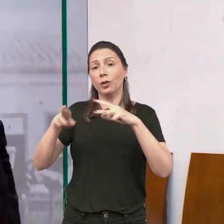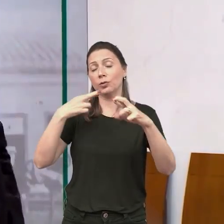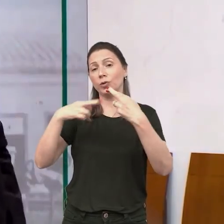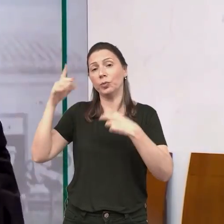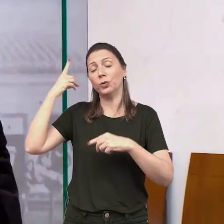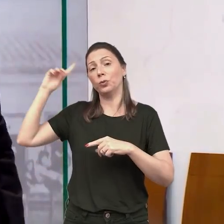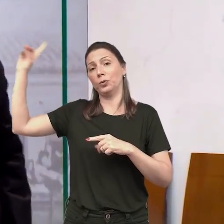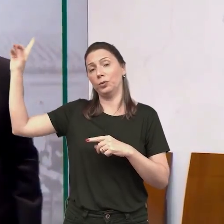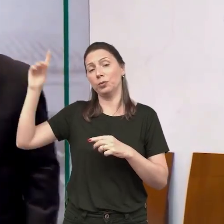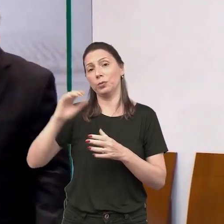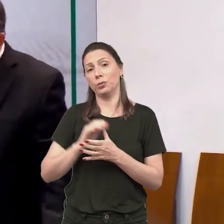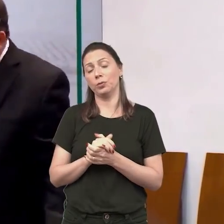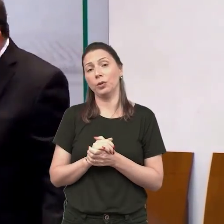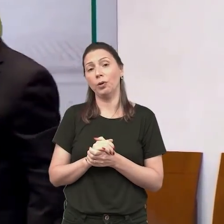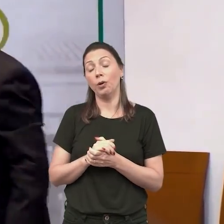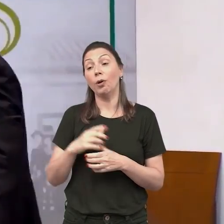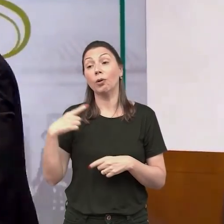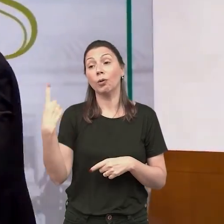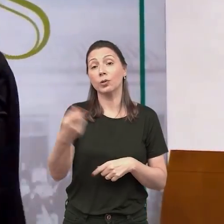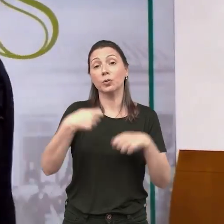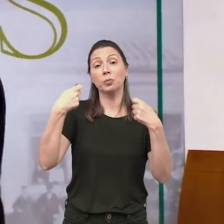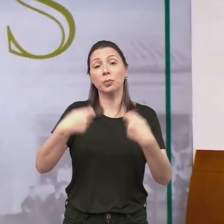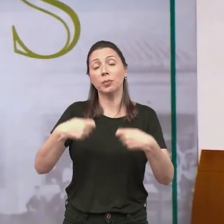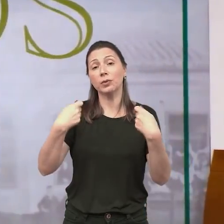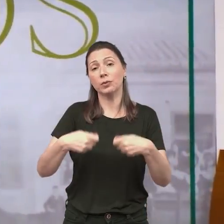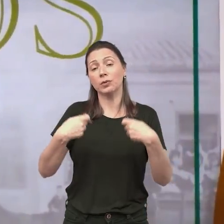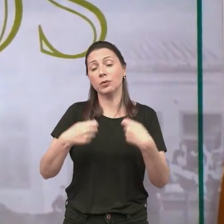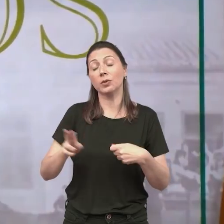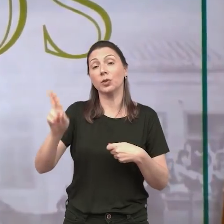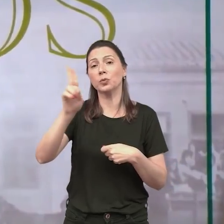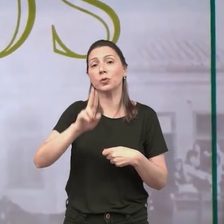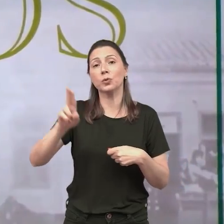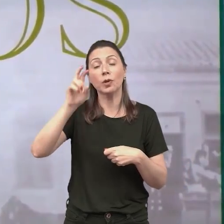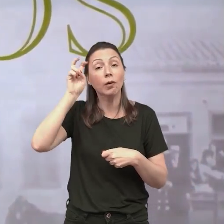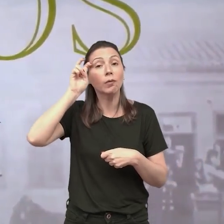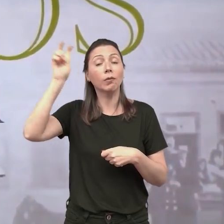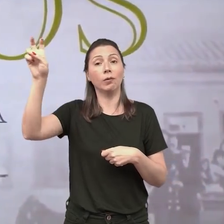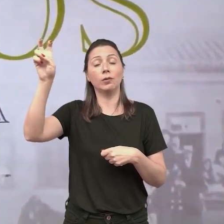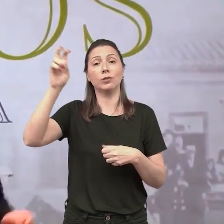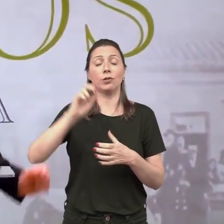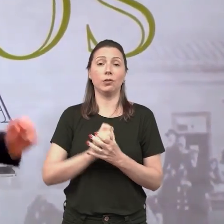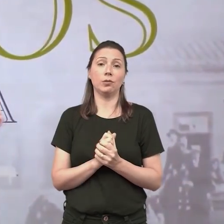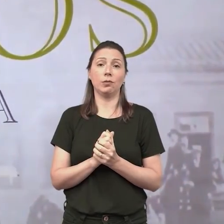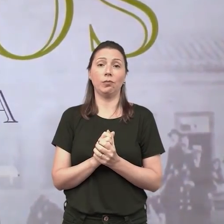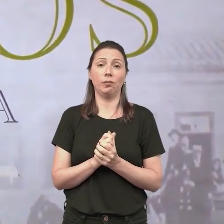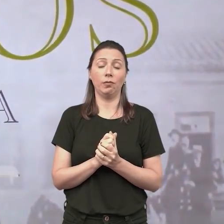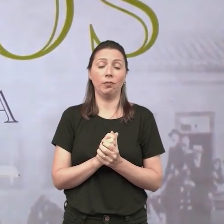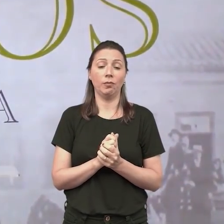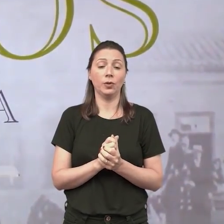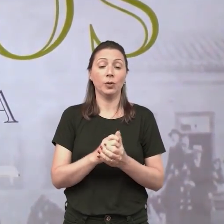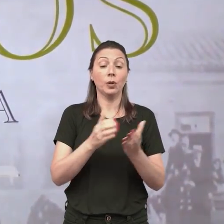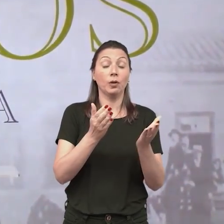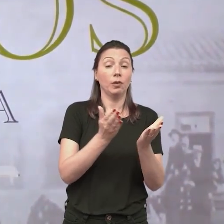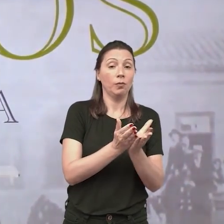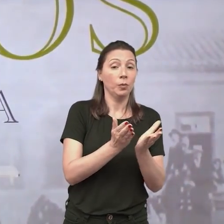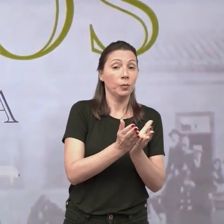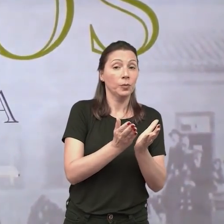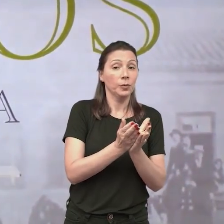entendimento. Entendimento. Mas vamos lá para o texto de Provérbios.